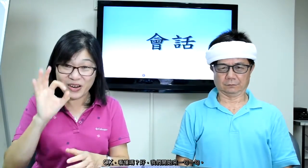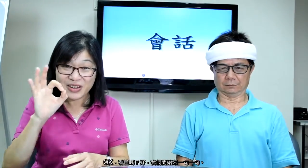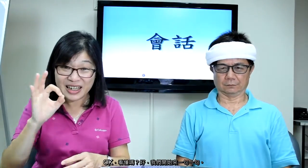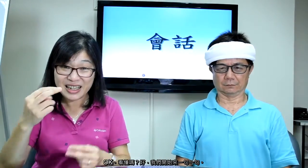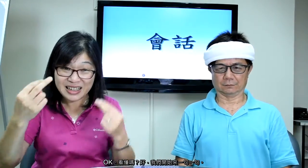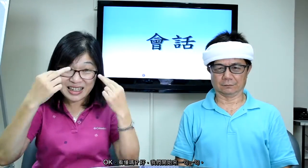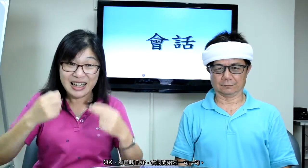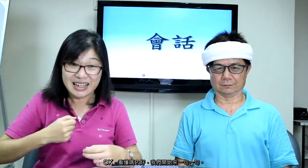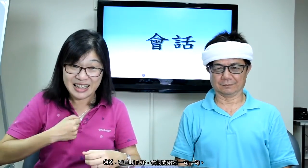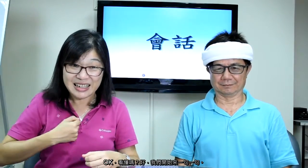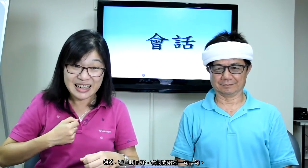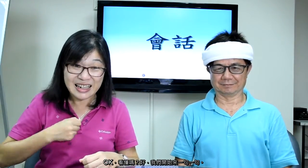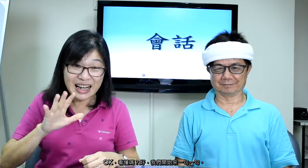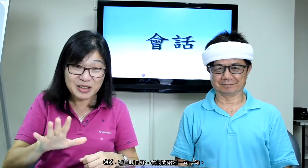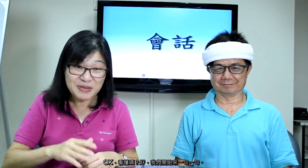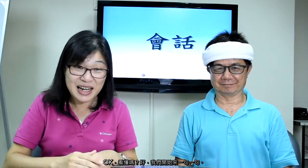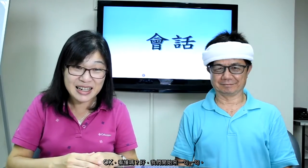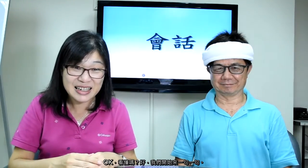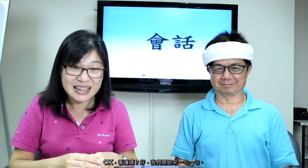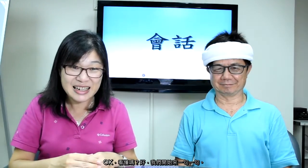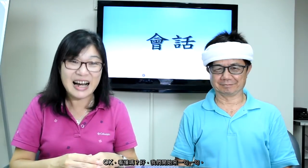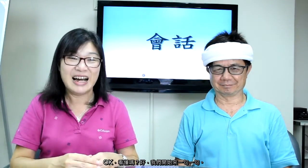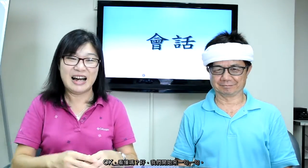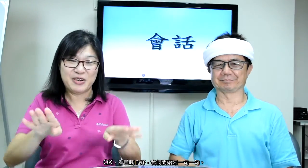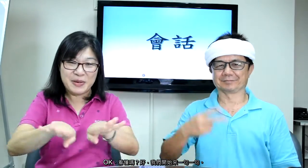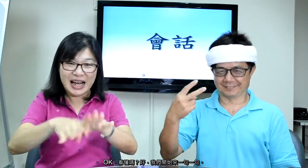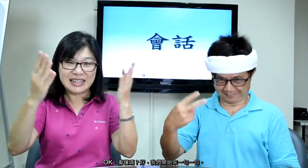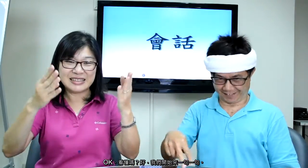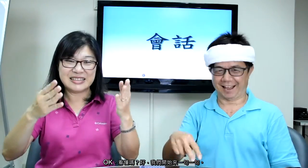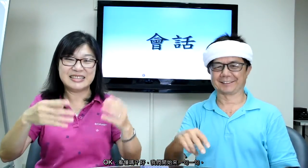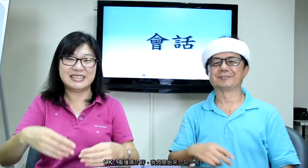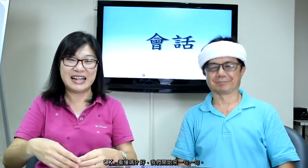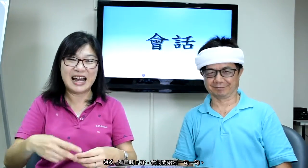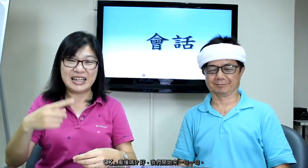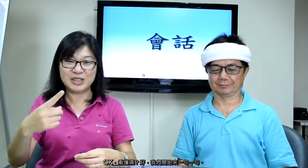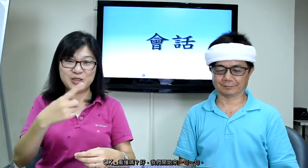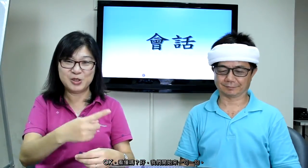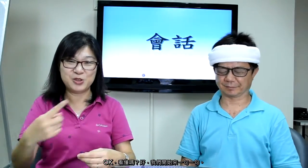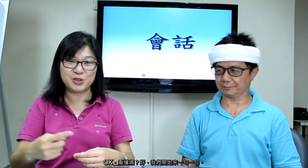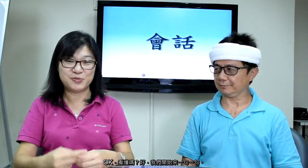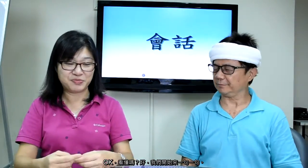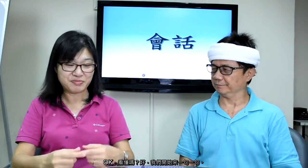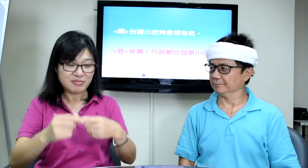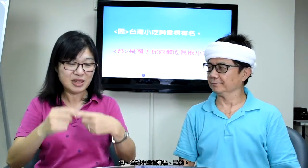OK， 看懂吗？好，我们开始来一句一句。第